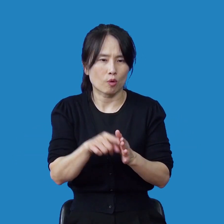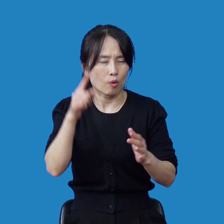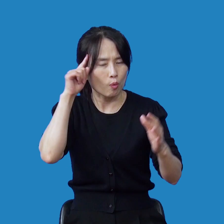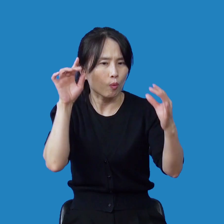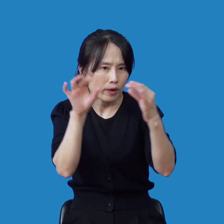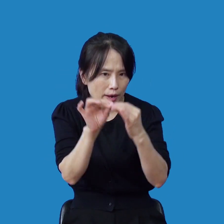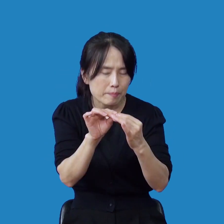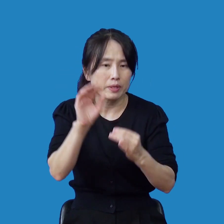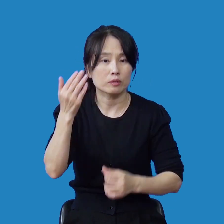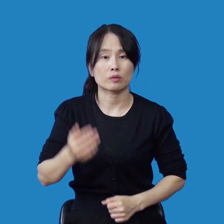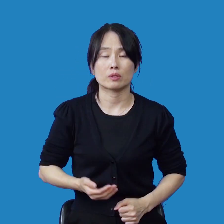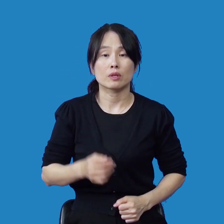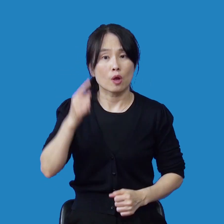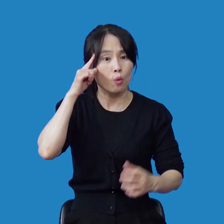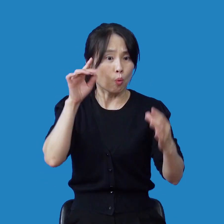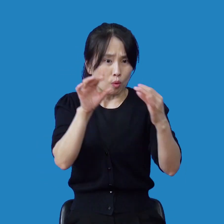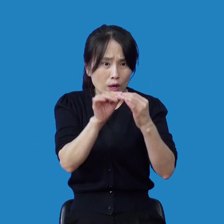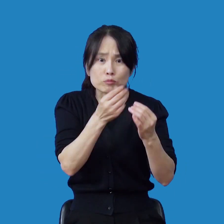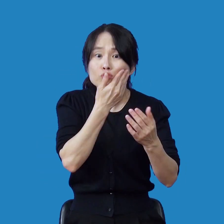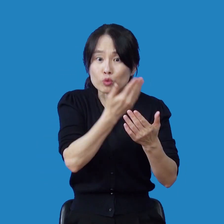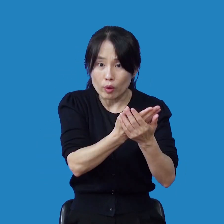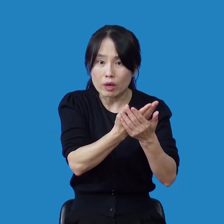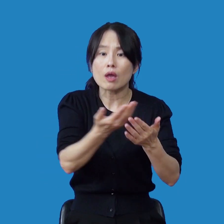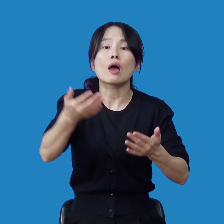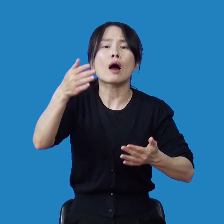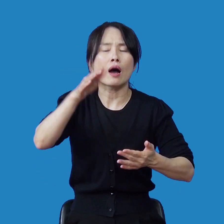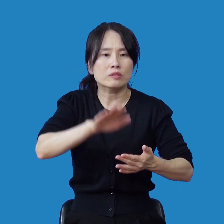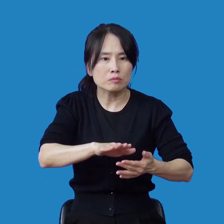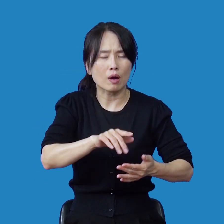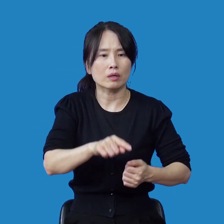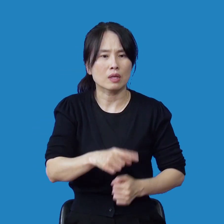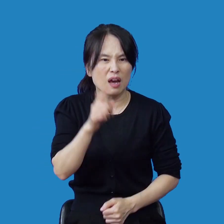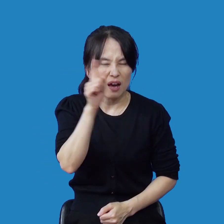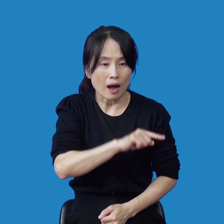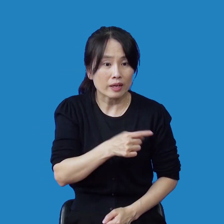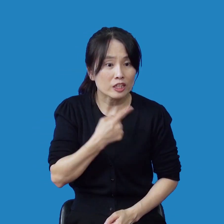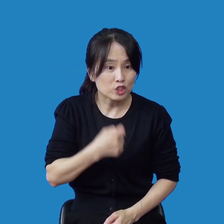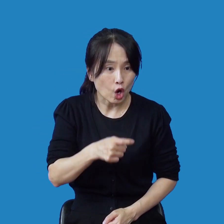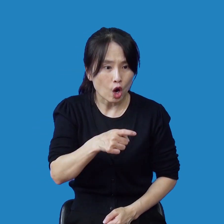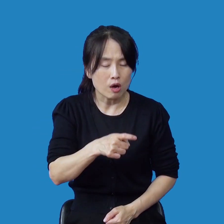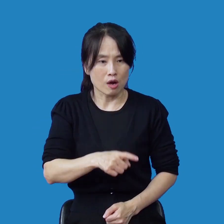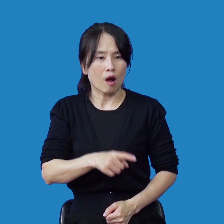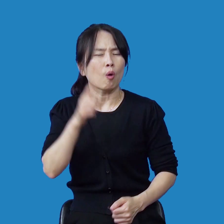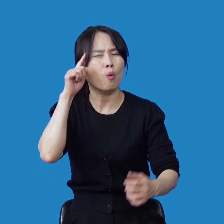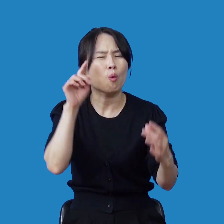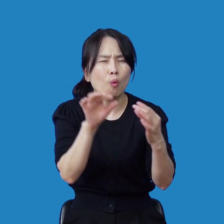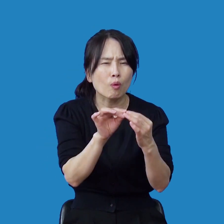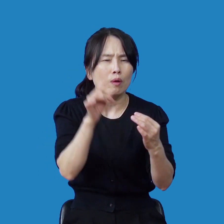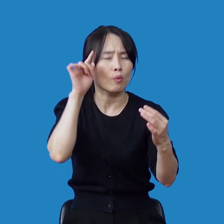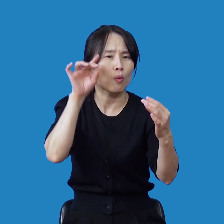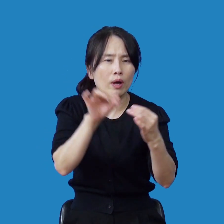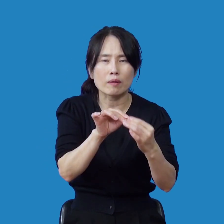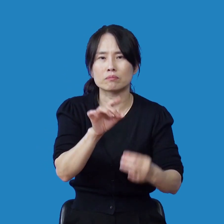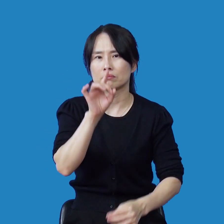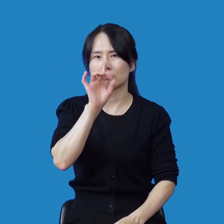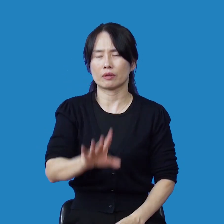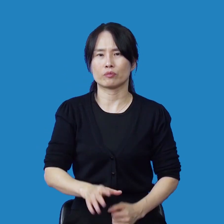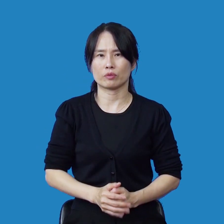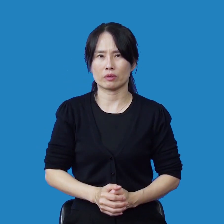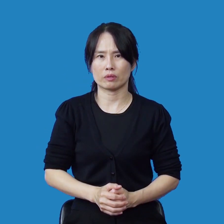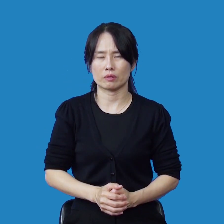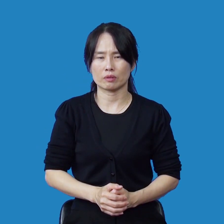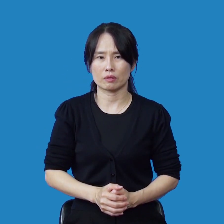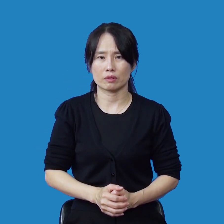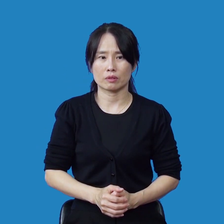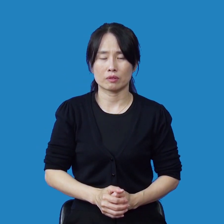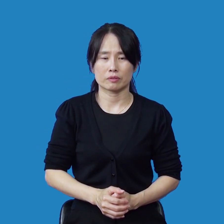공감이 중요하지만은 언제까지나 부둥켜 안고 울고 있을 수만은 없습니다. 한 걸음을